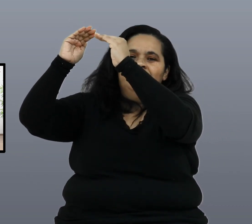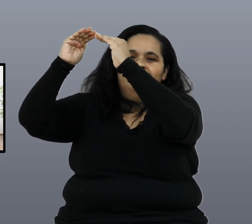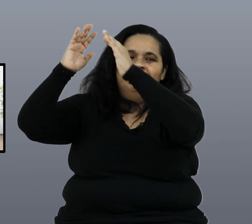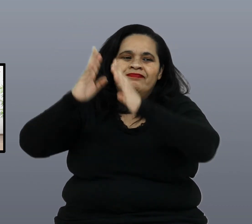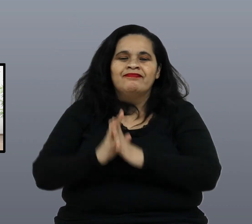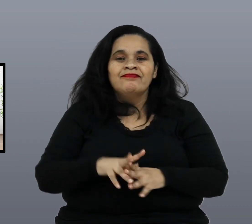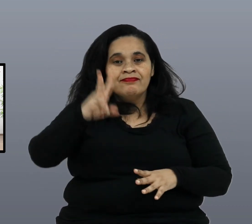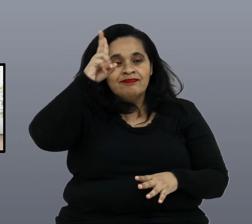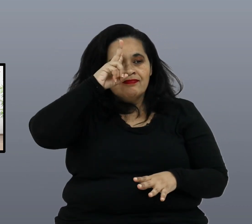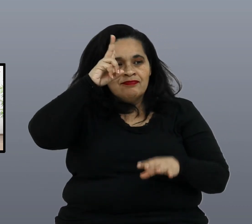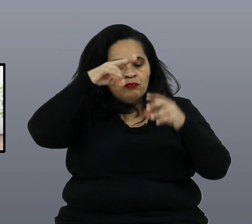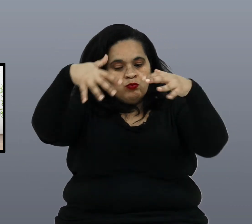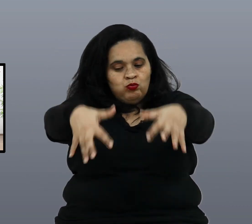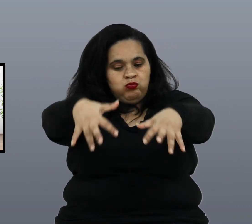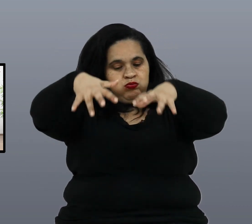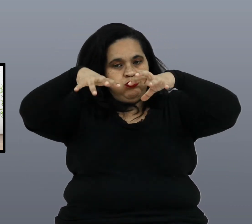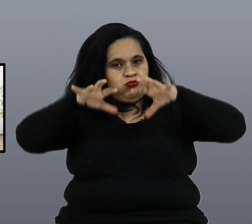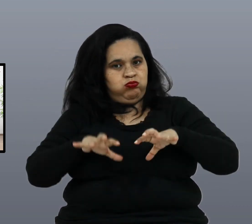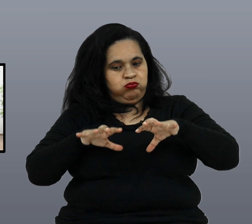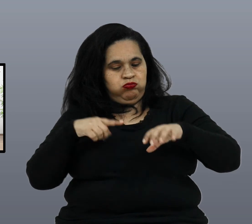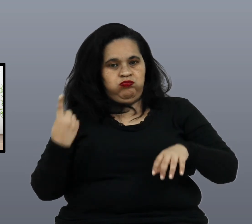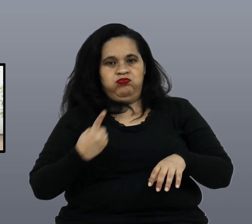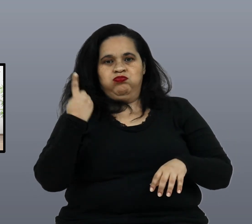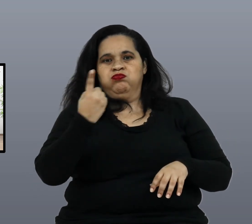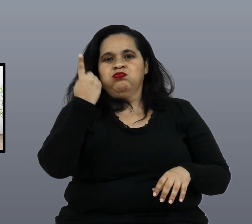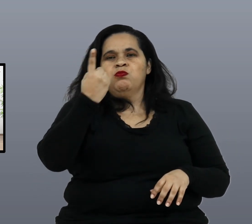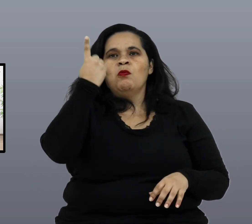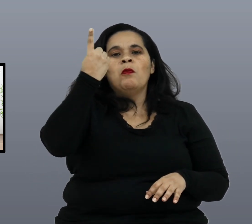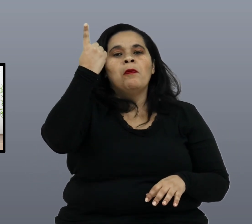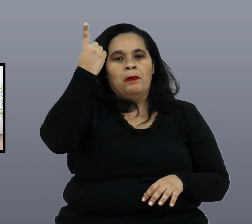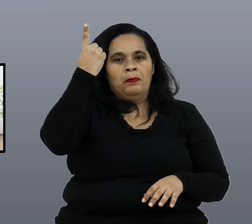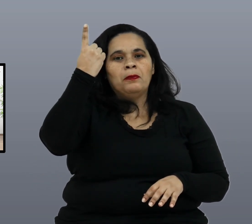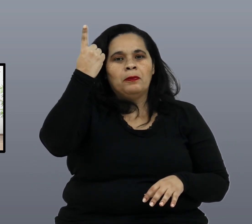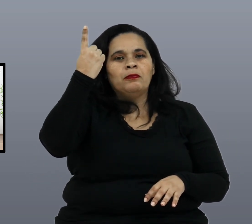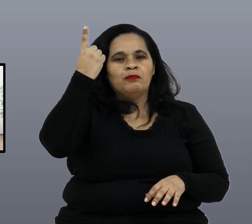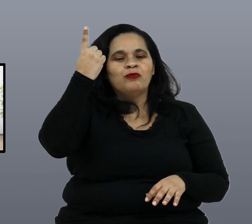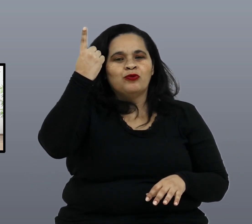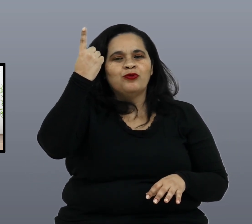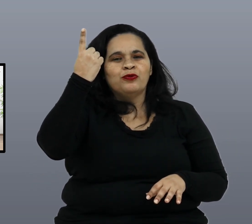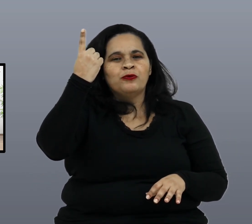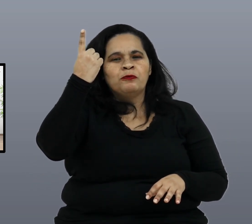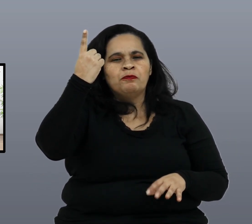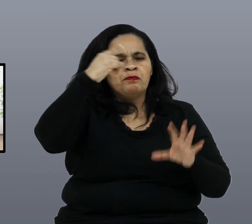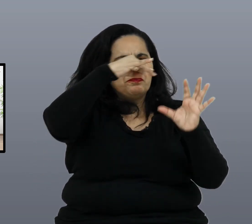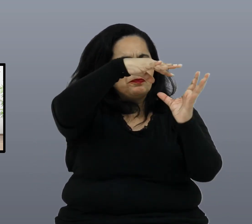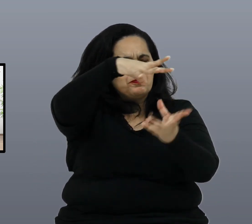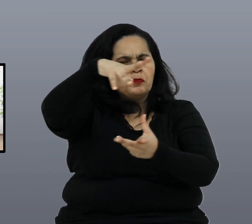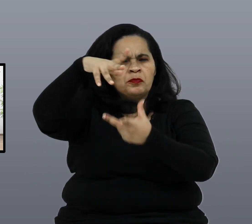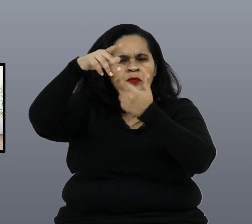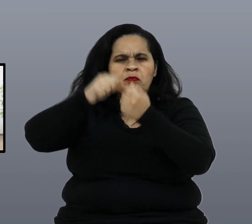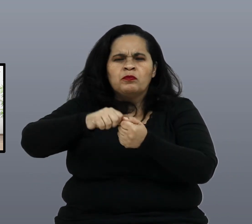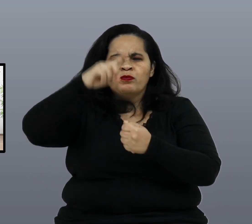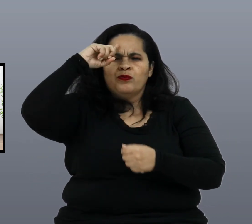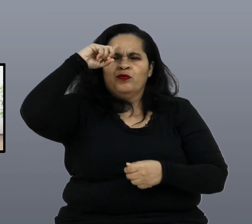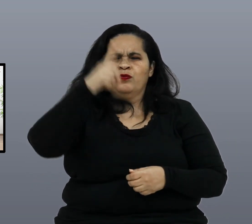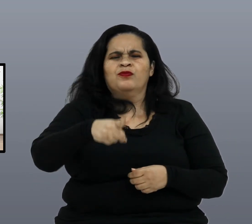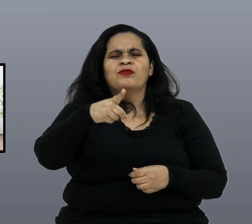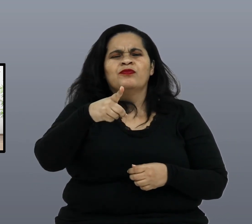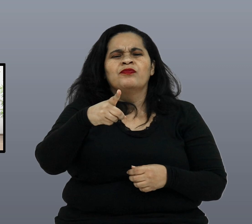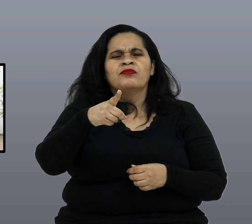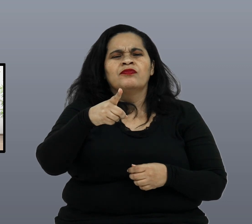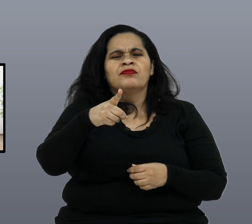sentado no alto e sublime trono vai julgar o mundo num dia e vai dar autoridade, dar ordem para que